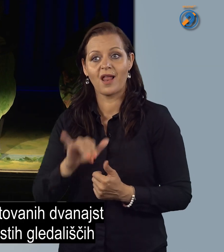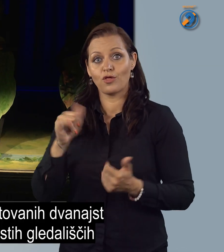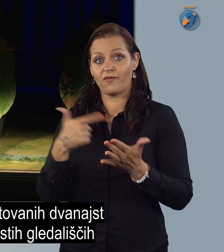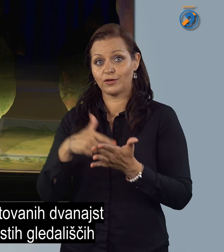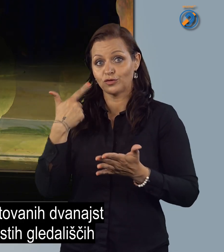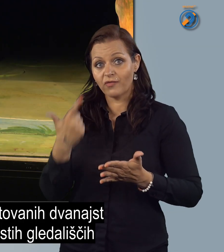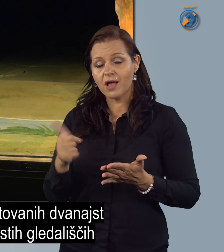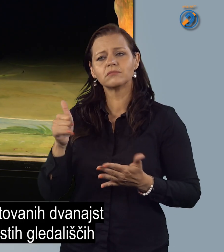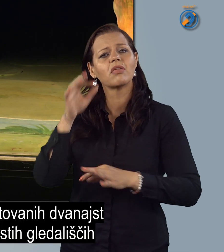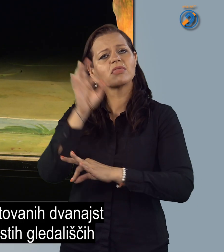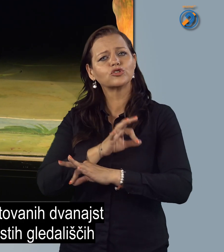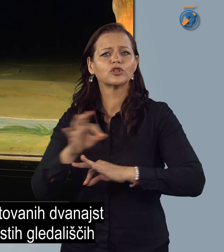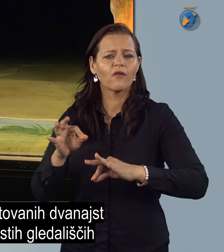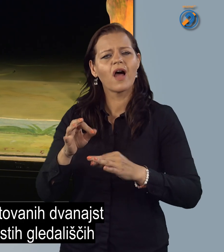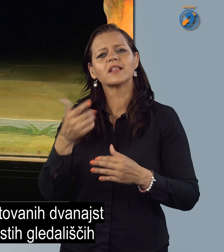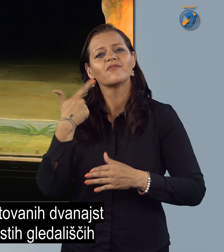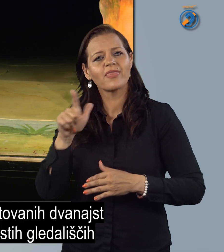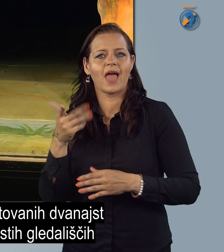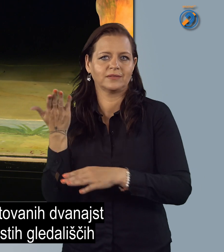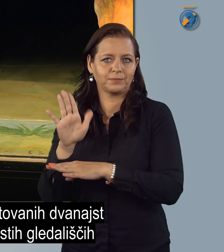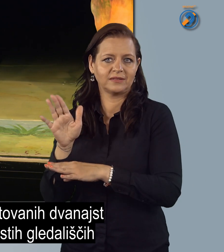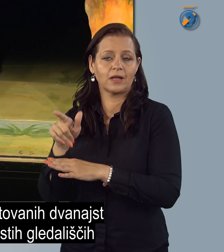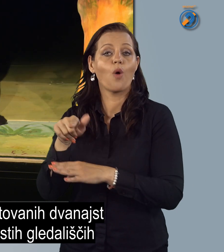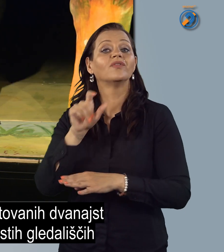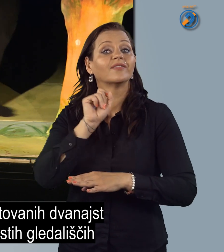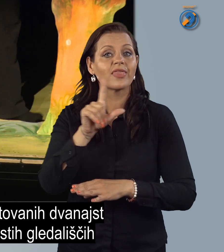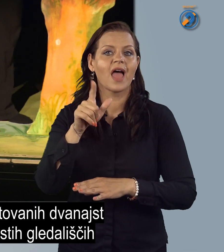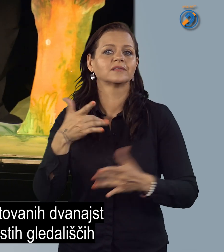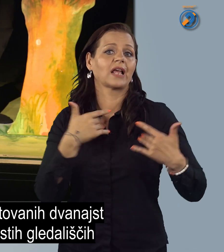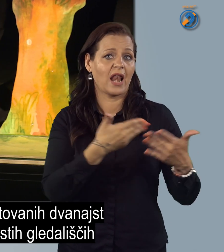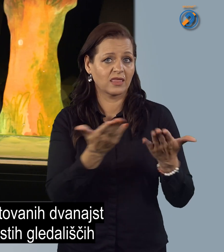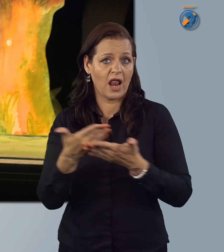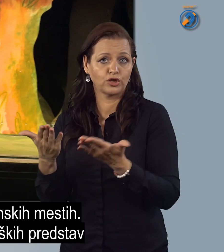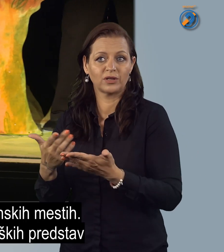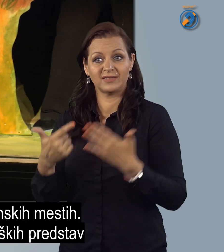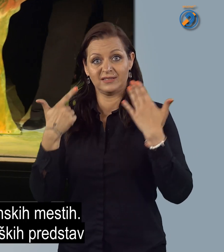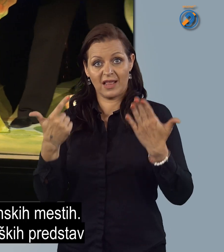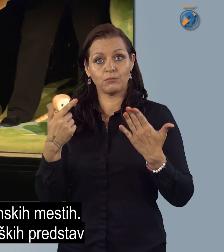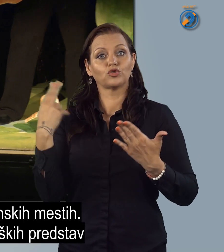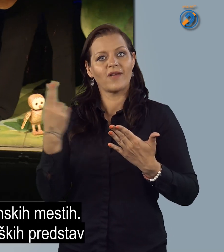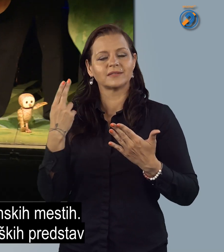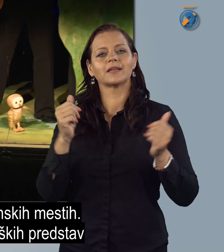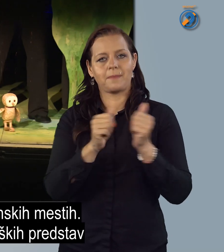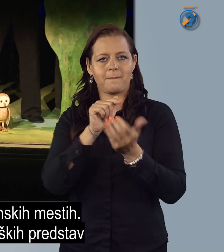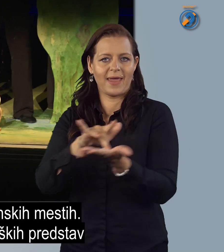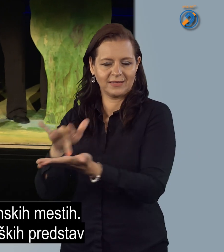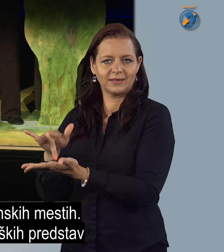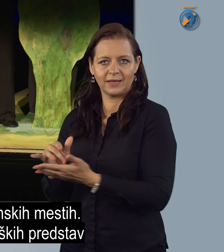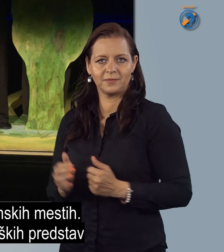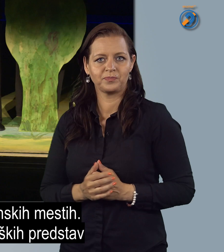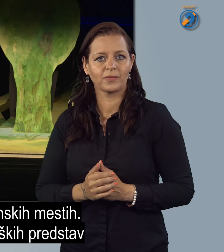V letu 2020 je načrtovanih 12 predstav v 12 gledališčih v 7 slovenskih